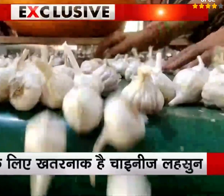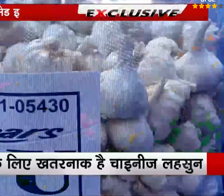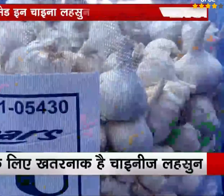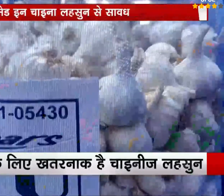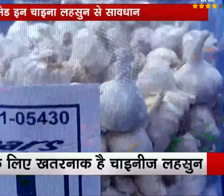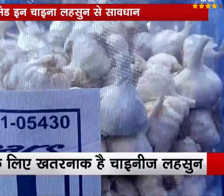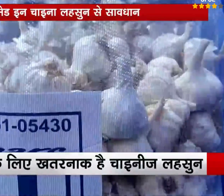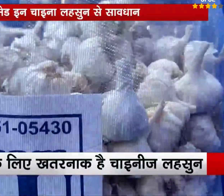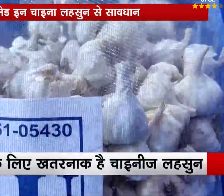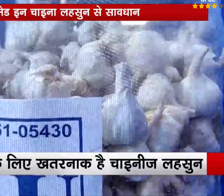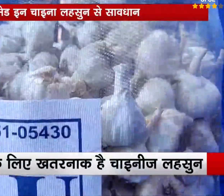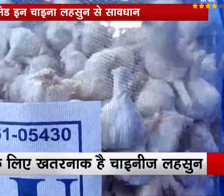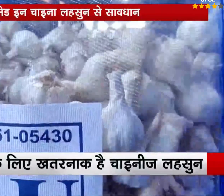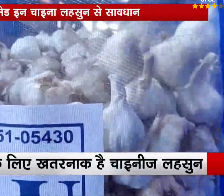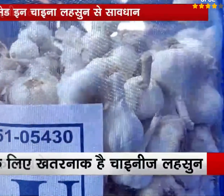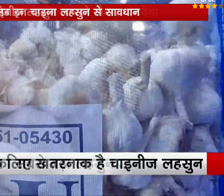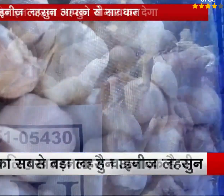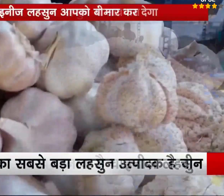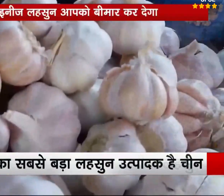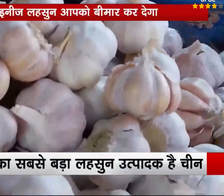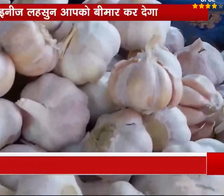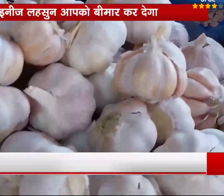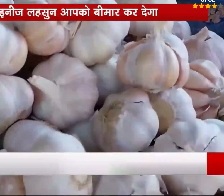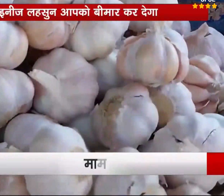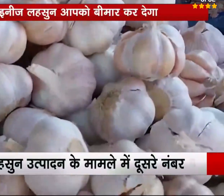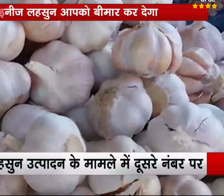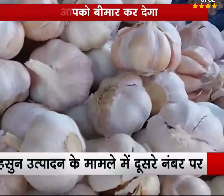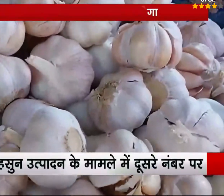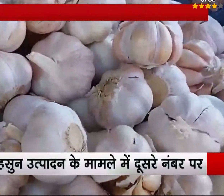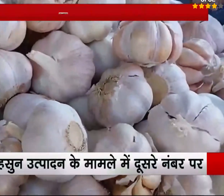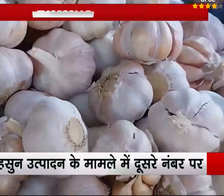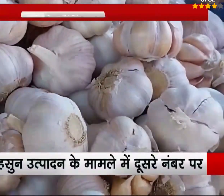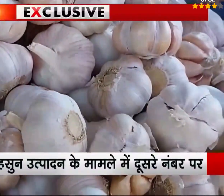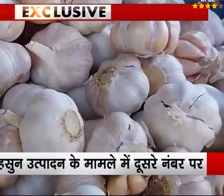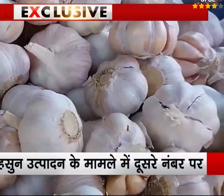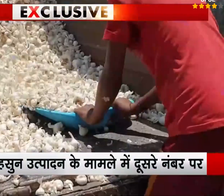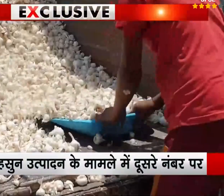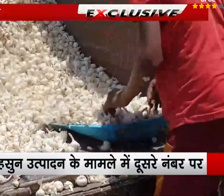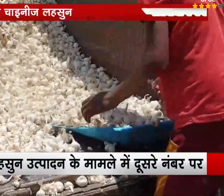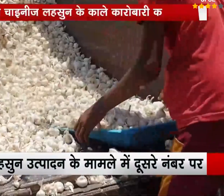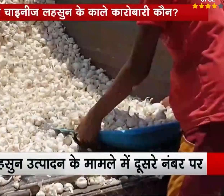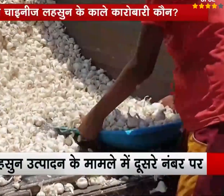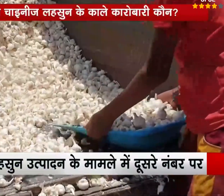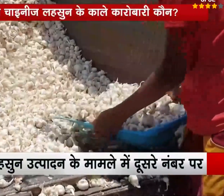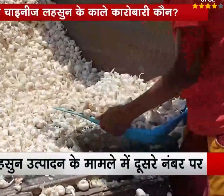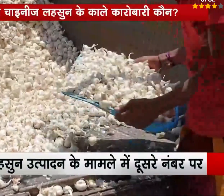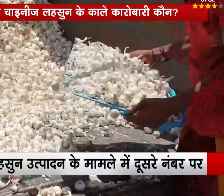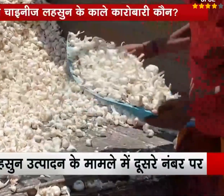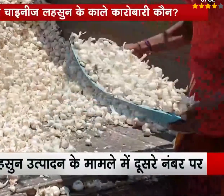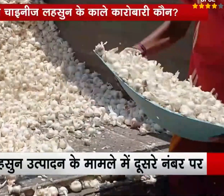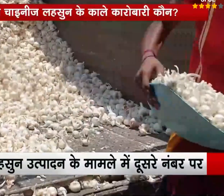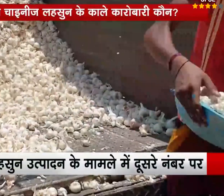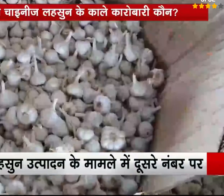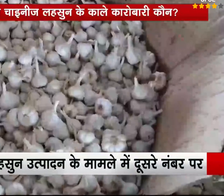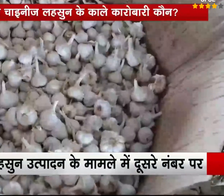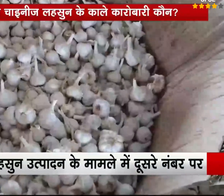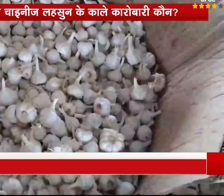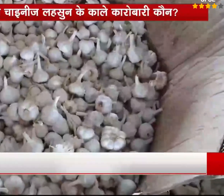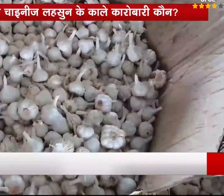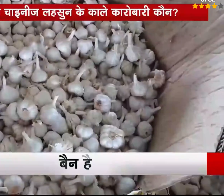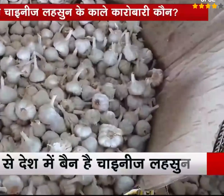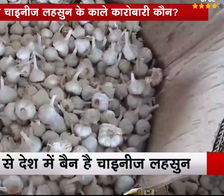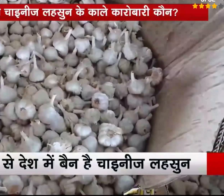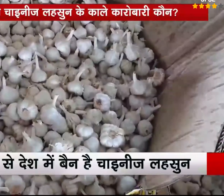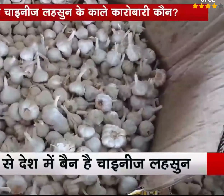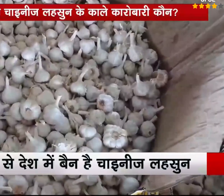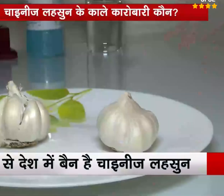Fungus was आंतों में found in this सूजन होती garlic है, in the lab test, बैन है, after which लेकिन it was अभी भी banned. काला बाजारी के After which जरिए the Customs भारत Department पहुंच buried रहा the garlic है। in the नतीजा soil with लाखों